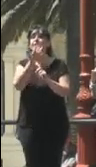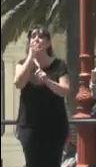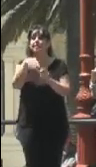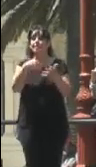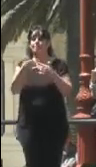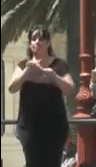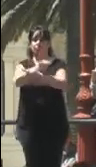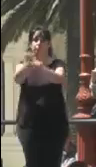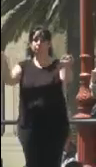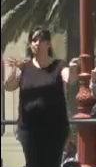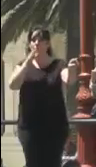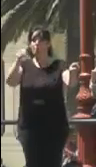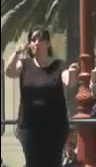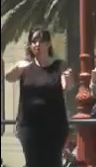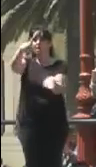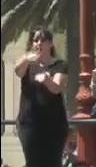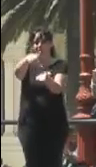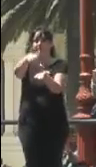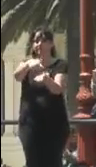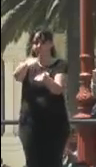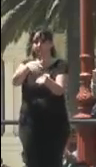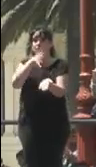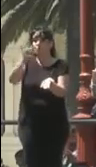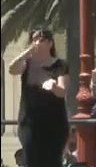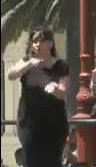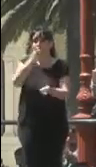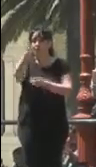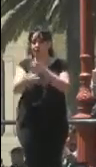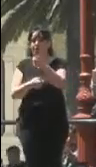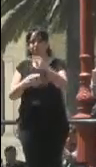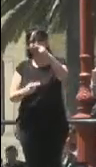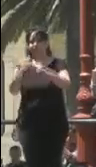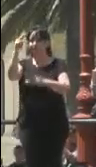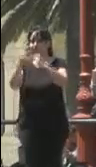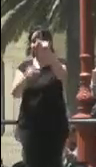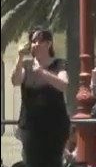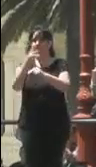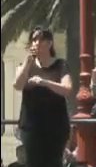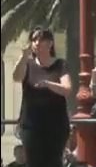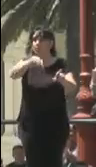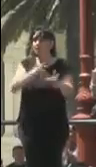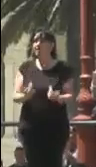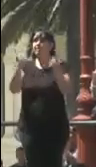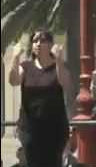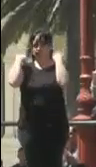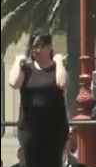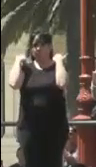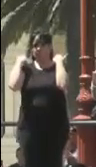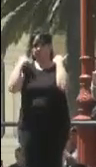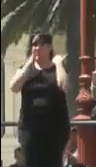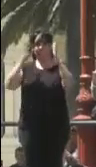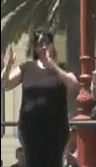que la habéis exigido desde abajo, que la habéis construido desde abajo, que habéis sido responsables en este momento